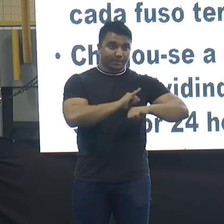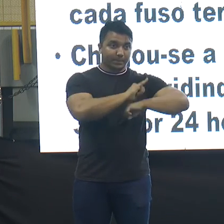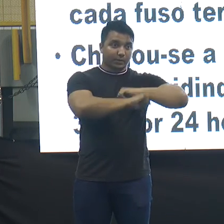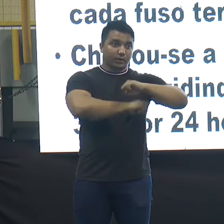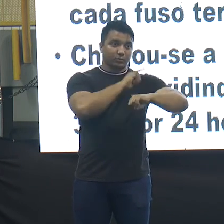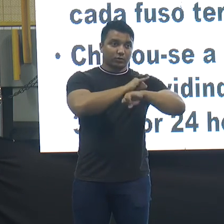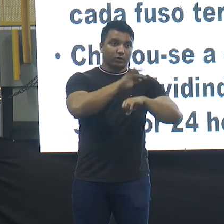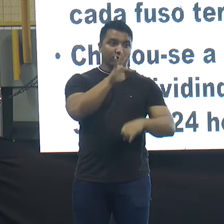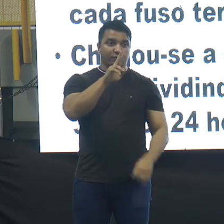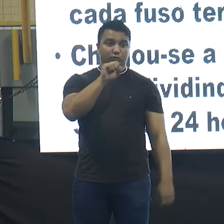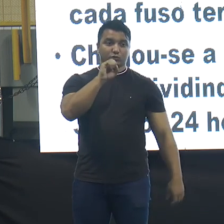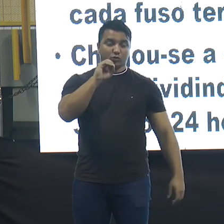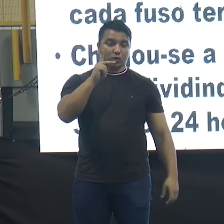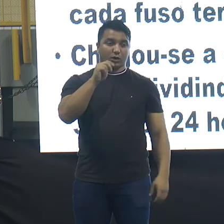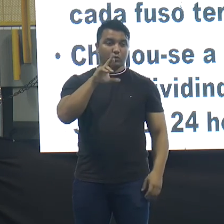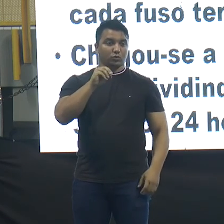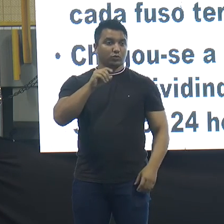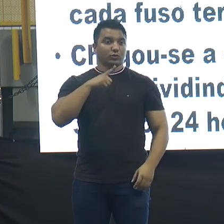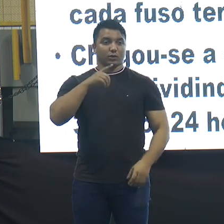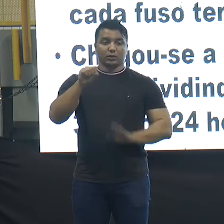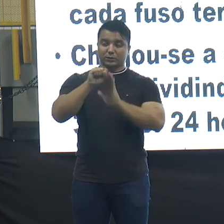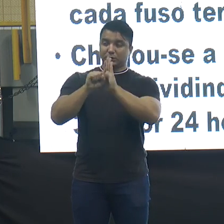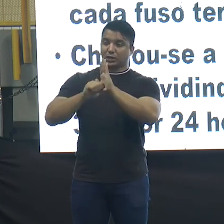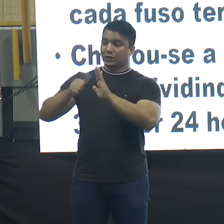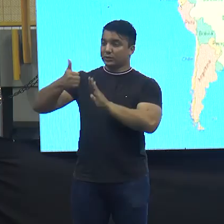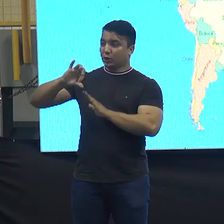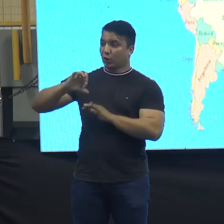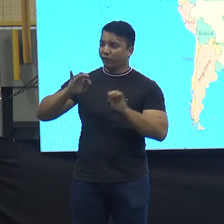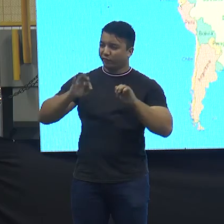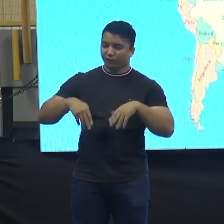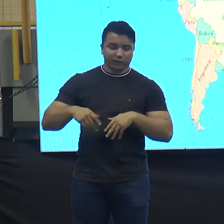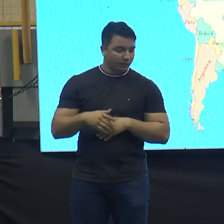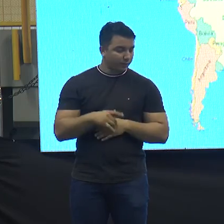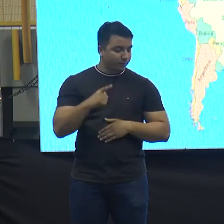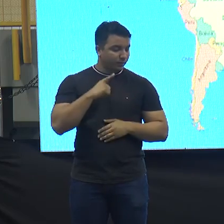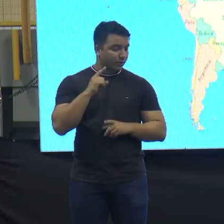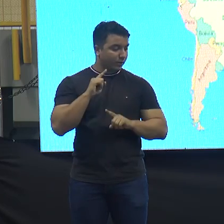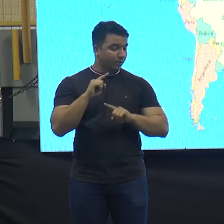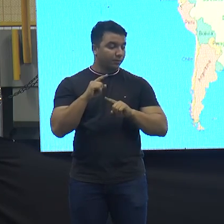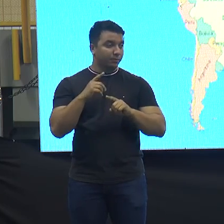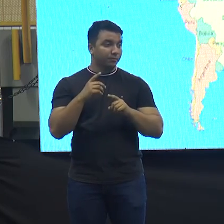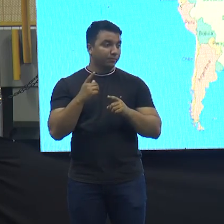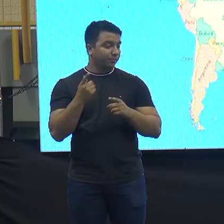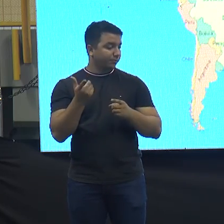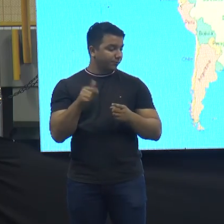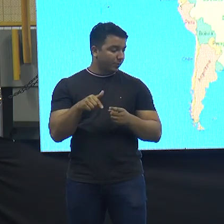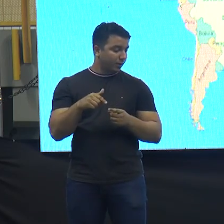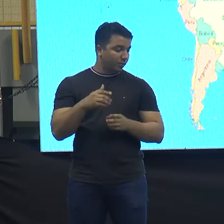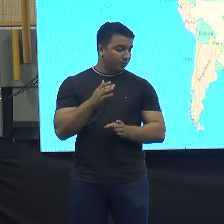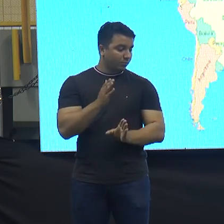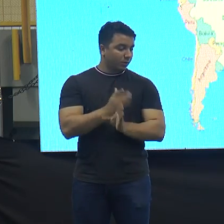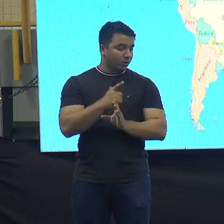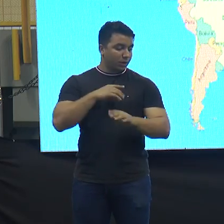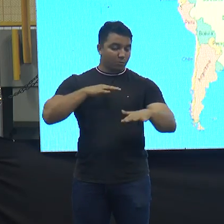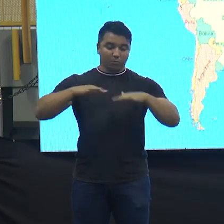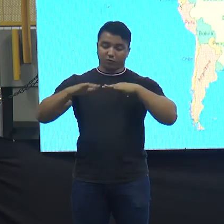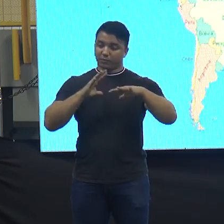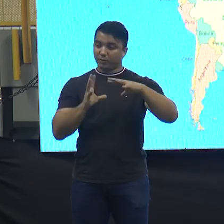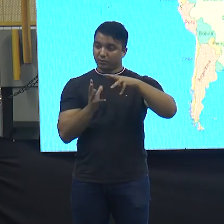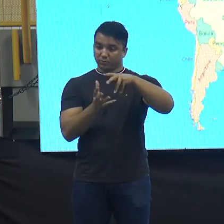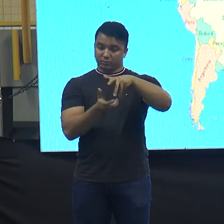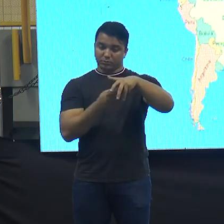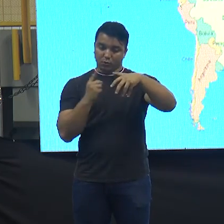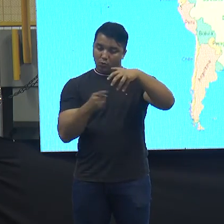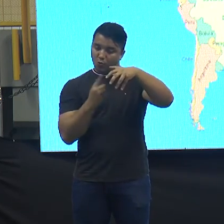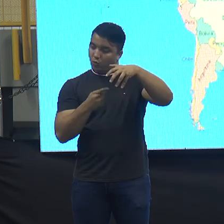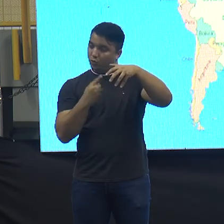foi definido no final do século XIX. Né? Parte do pressuposto que o movimento de rotação da Terra